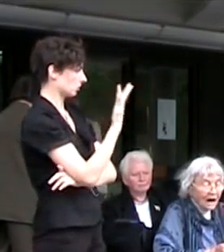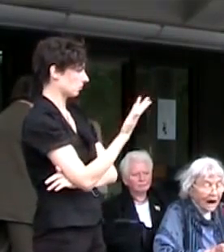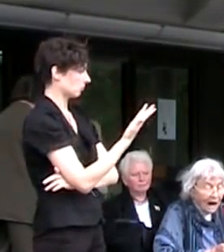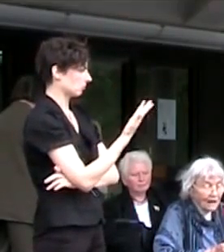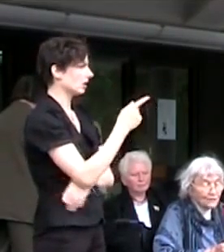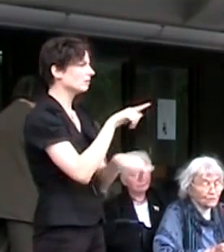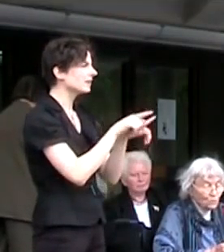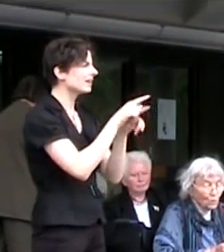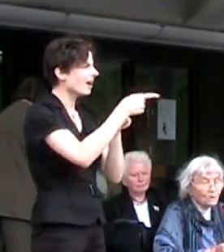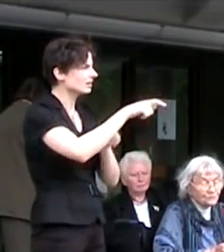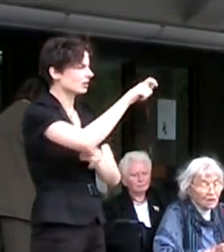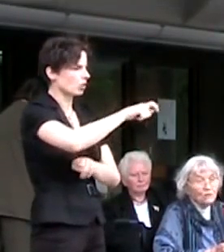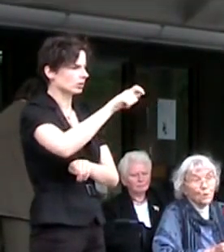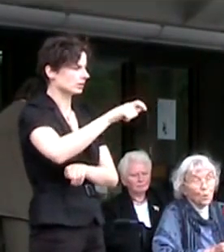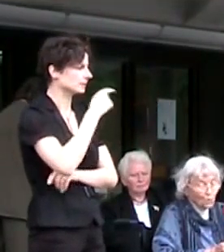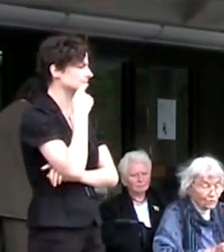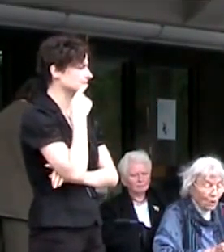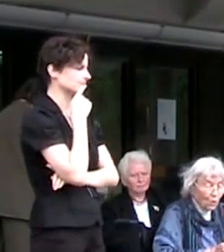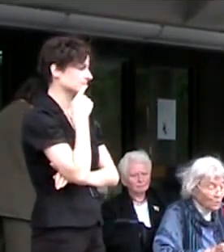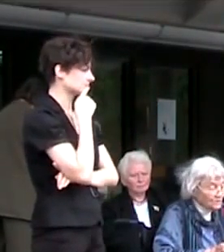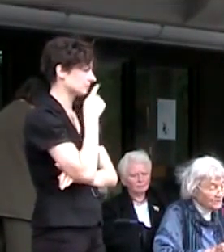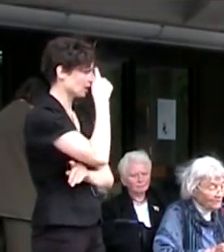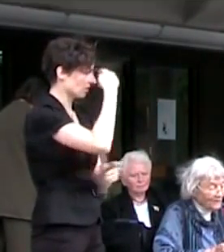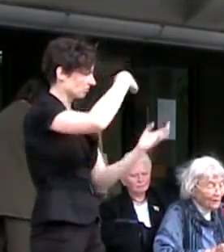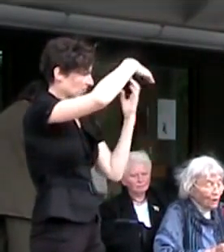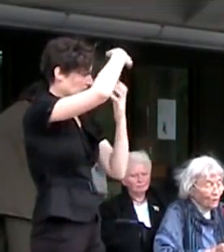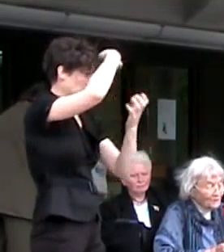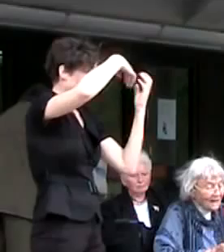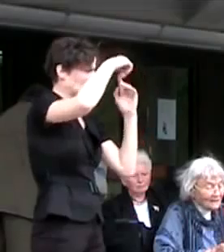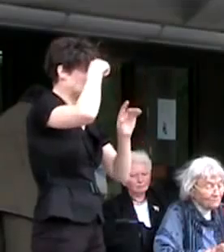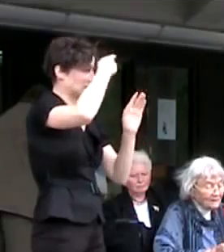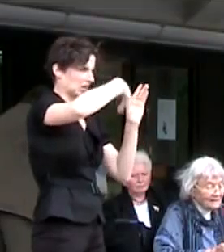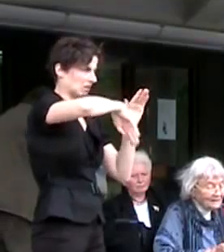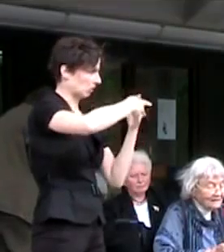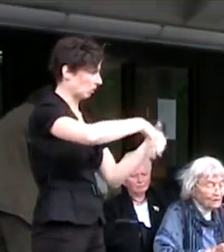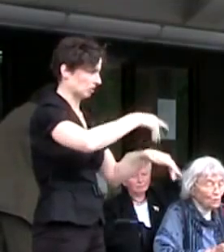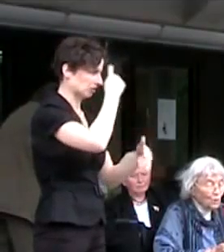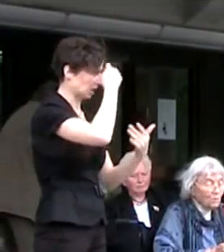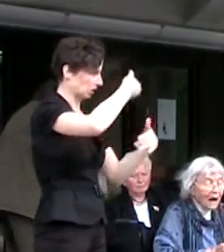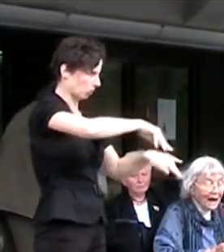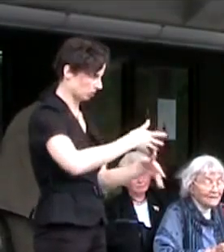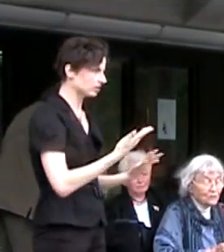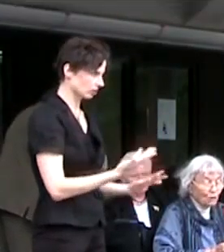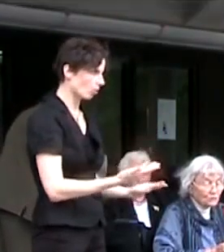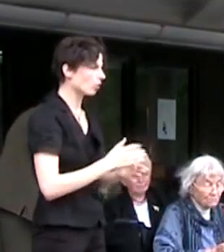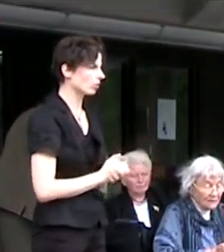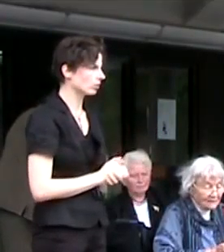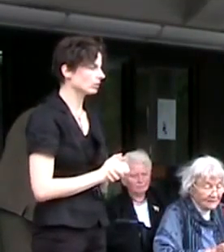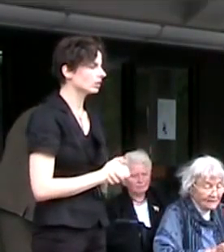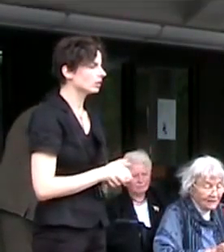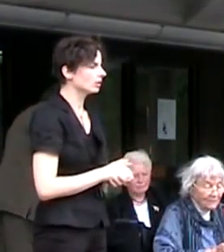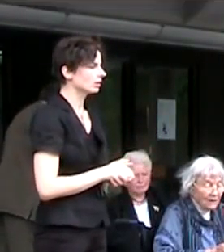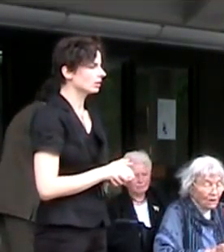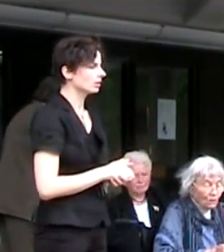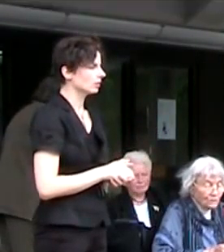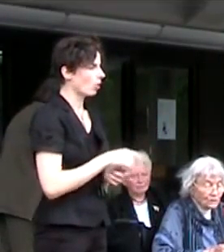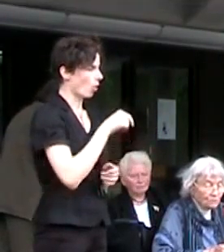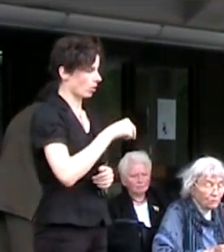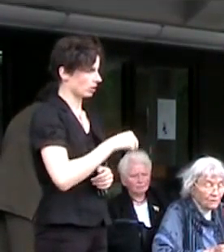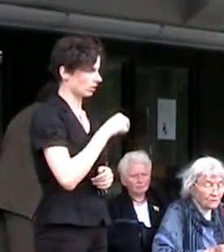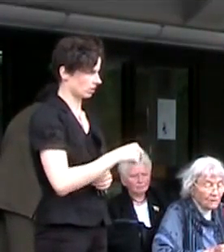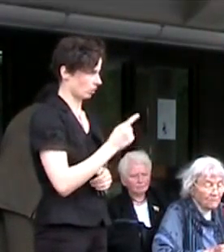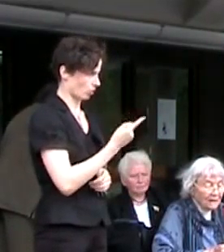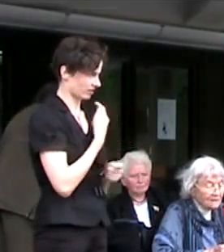Kraepelin alles nur sinnloser Unsinn. Und das berichten die über 1000 Mitglieder